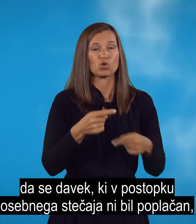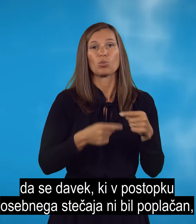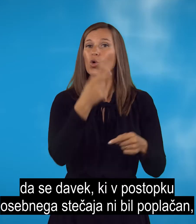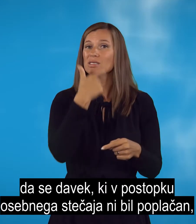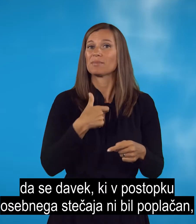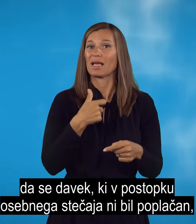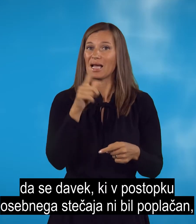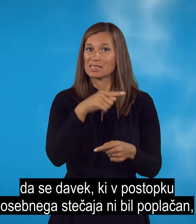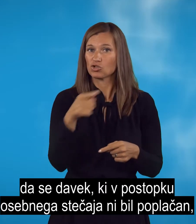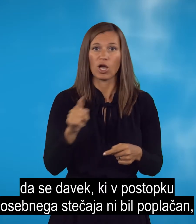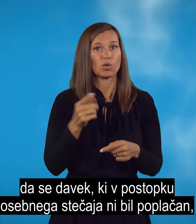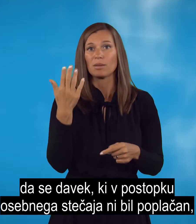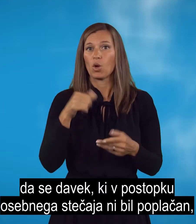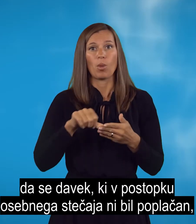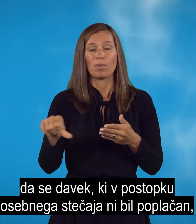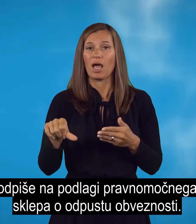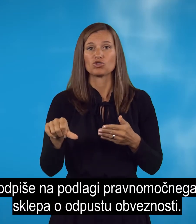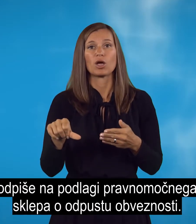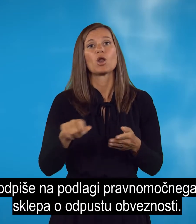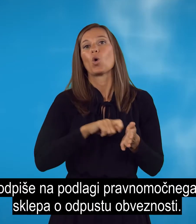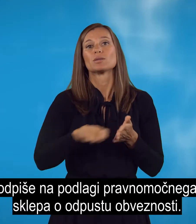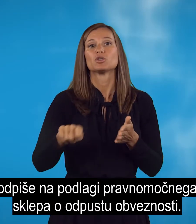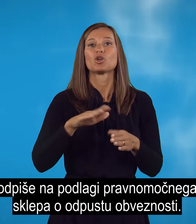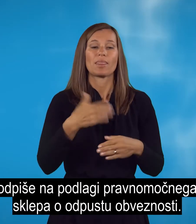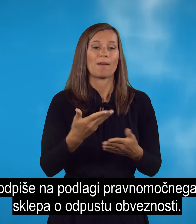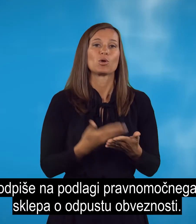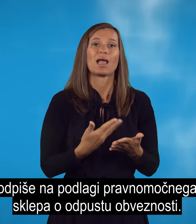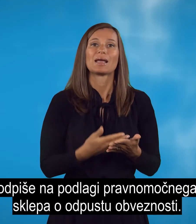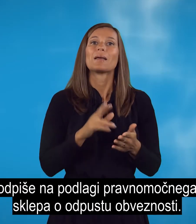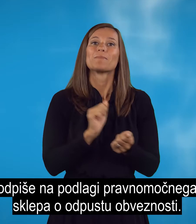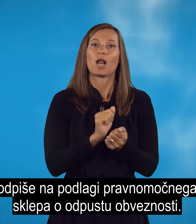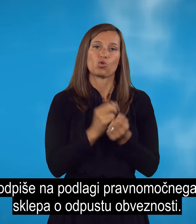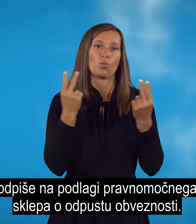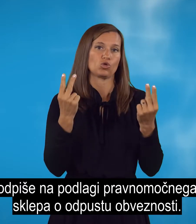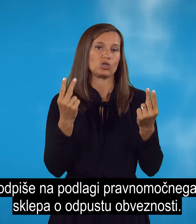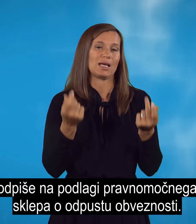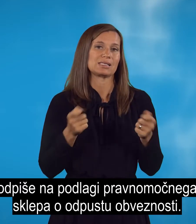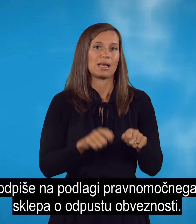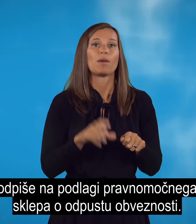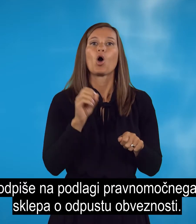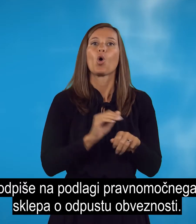osebnega stečaja ni bil poplačan, odpiše na podlagi pravnomočnega sklepa o odpustu obveznosti.